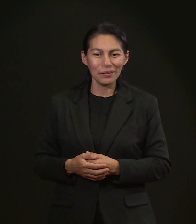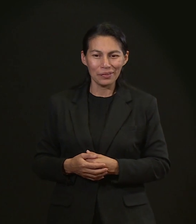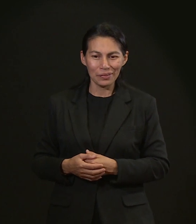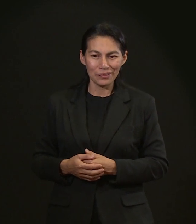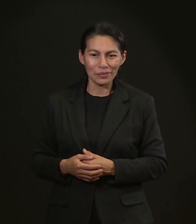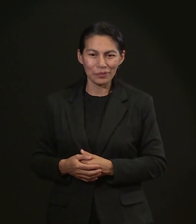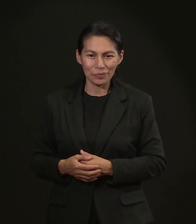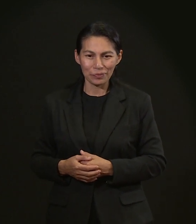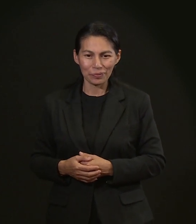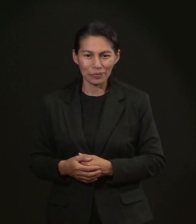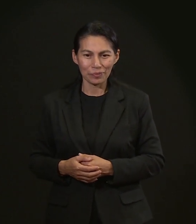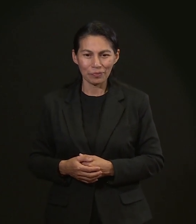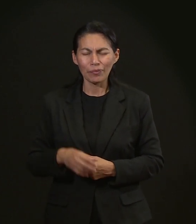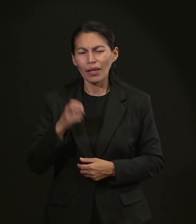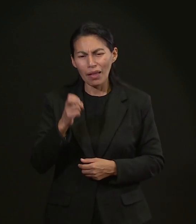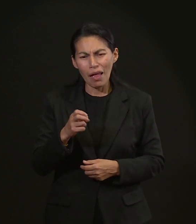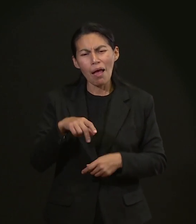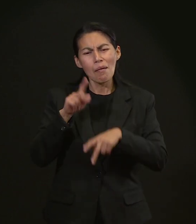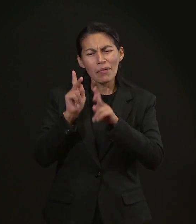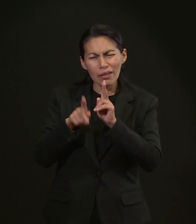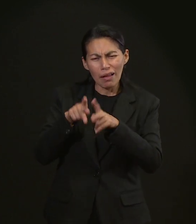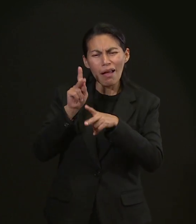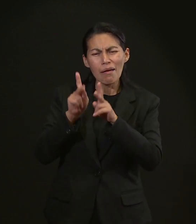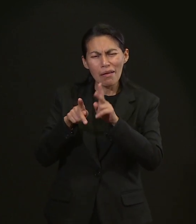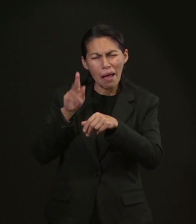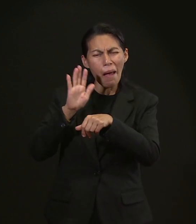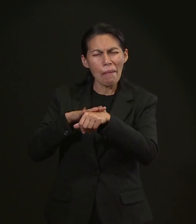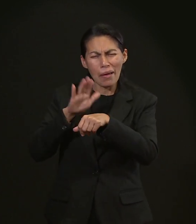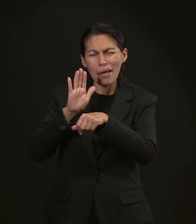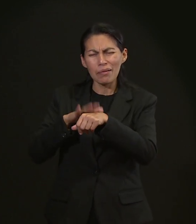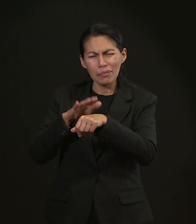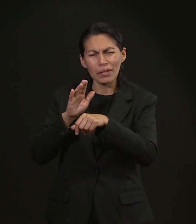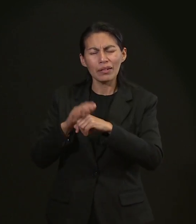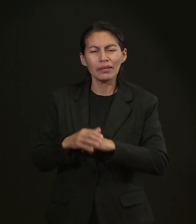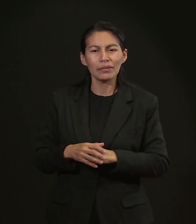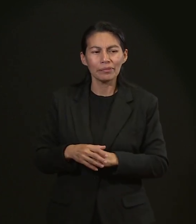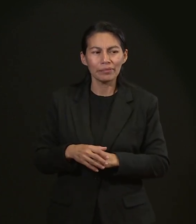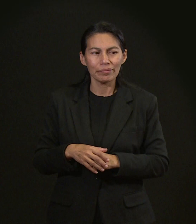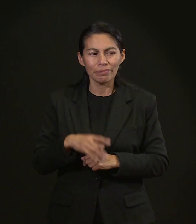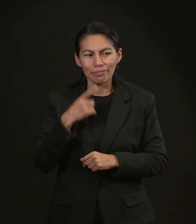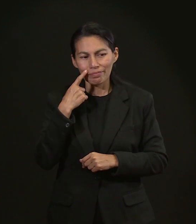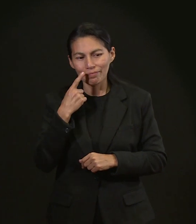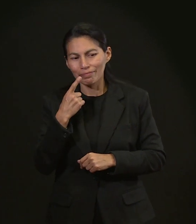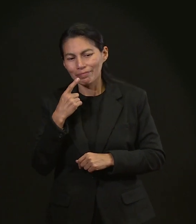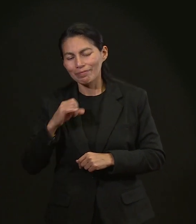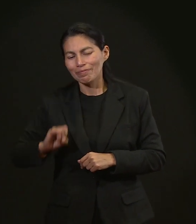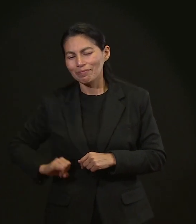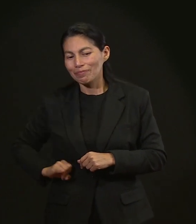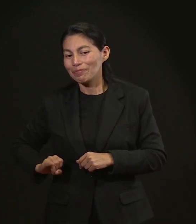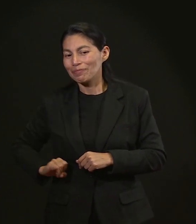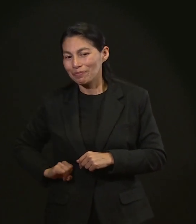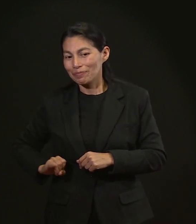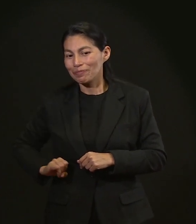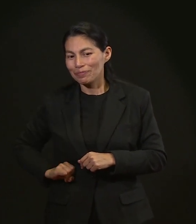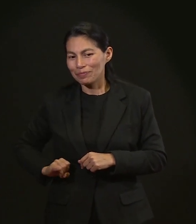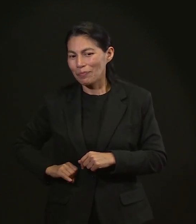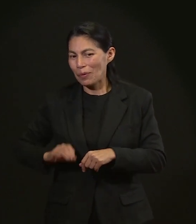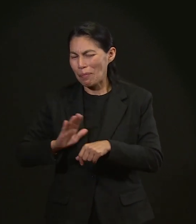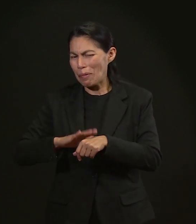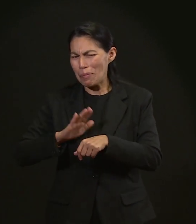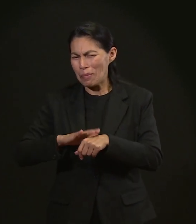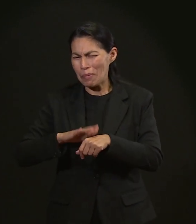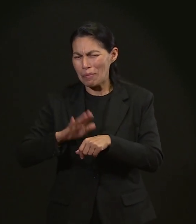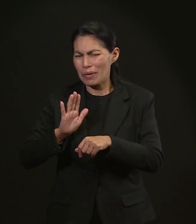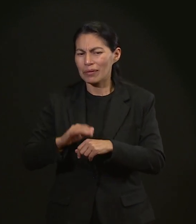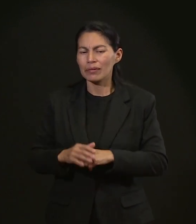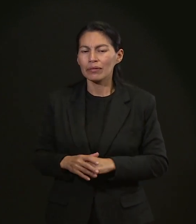entonces bueno pues ella comenzamos a platicar un poquito más y yo comencé a interesarme y yo